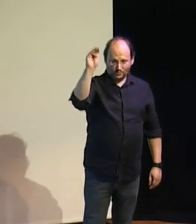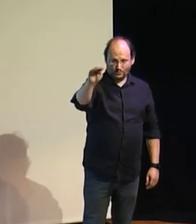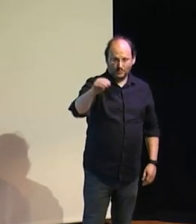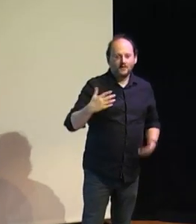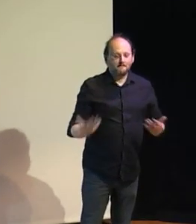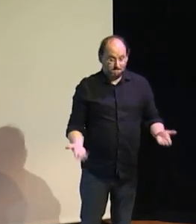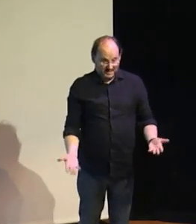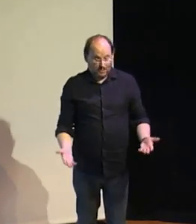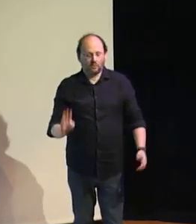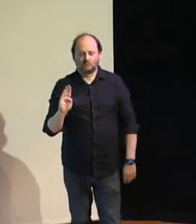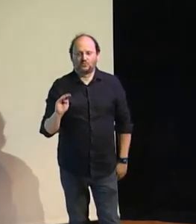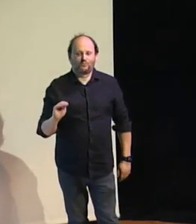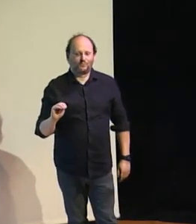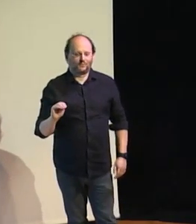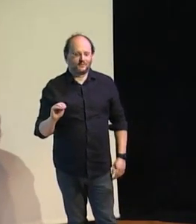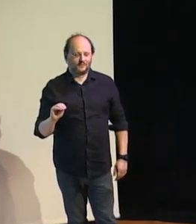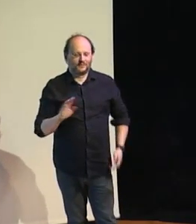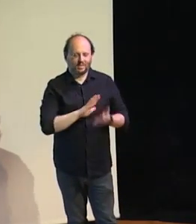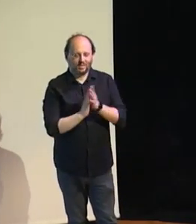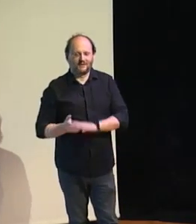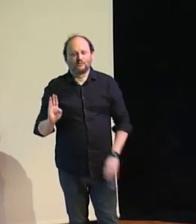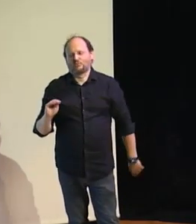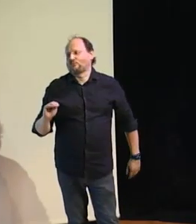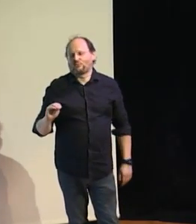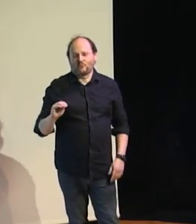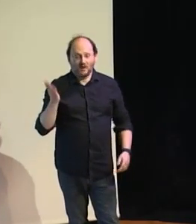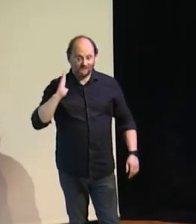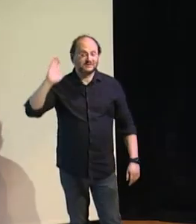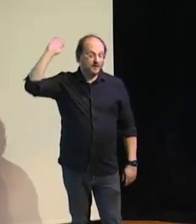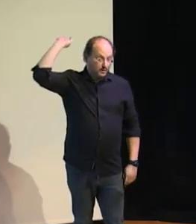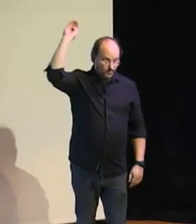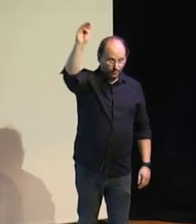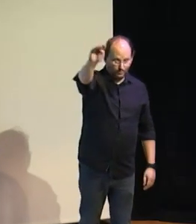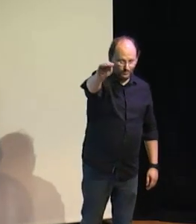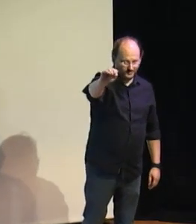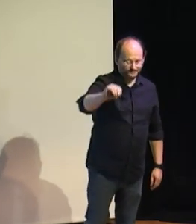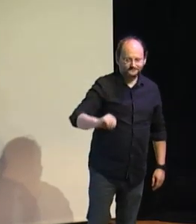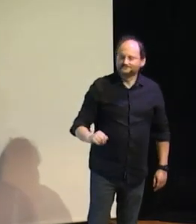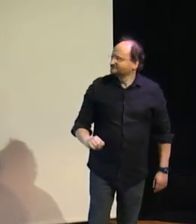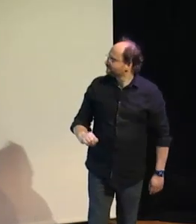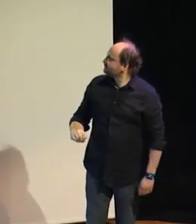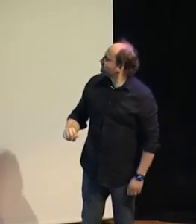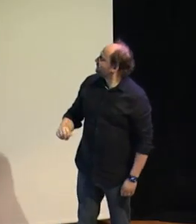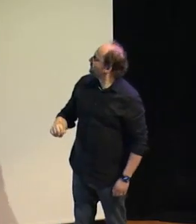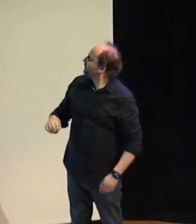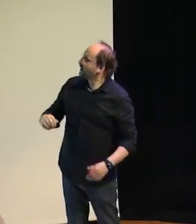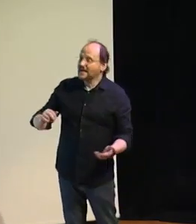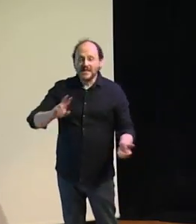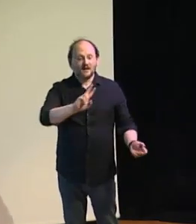comme le ciel, qui indique indirectement le ciel. Aujourd'hui, le signe bleu est juste un B qui est articulé, alors